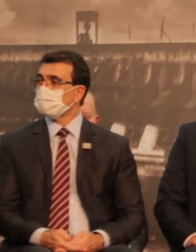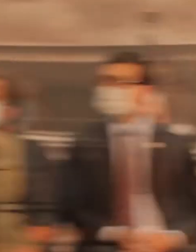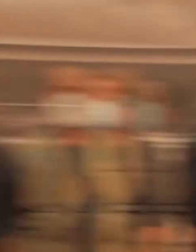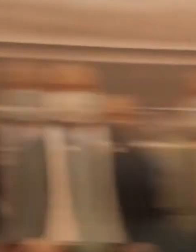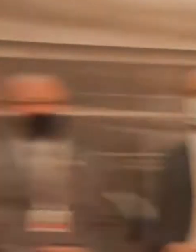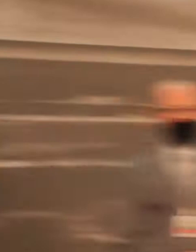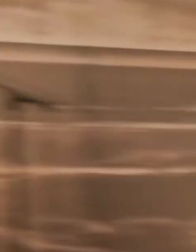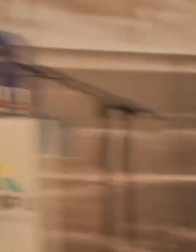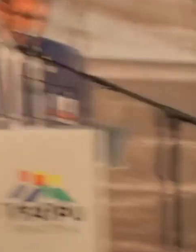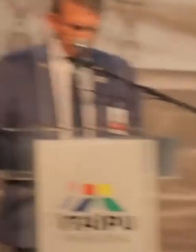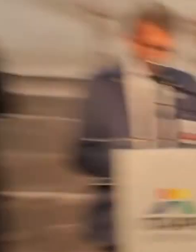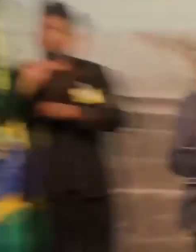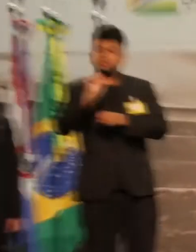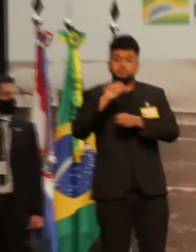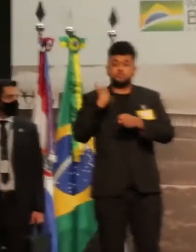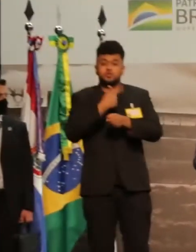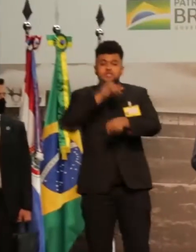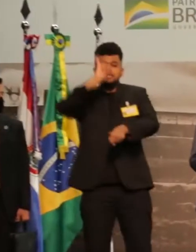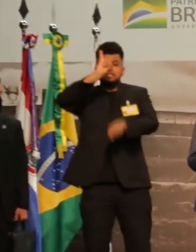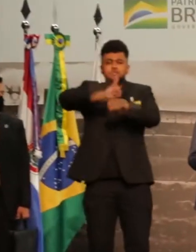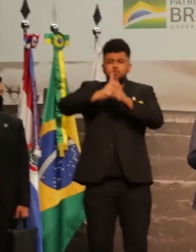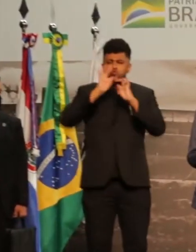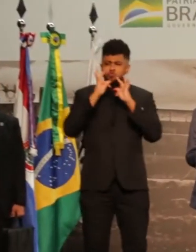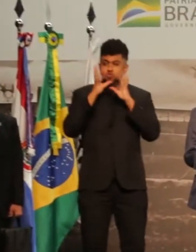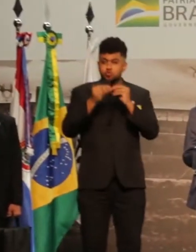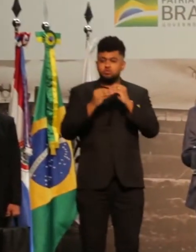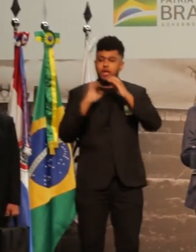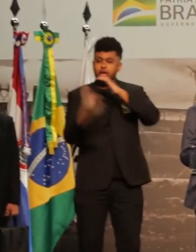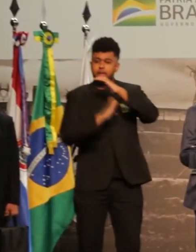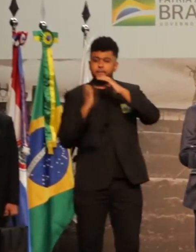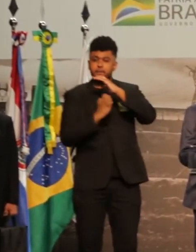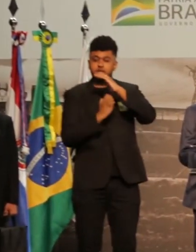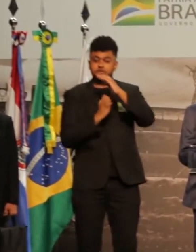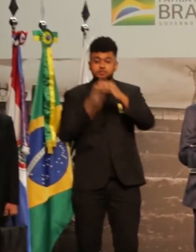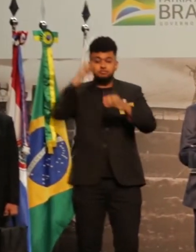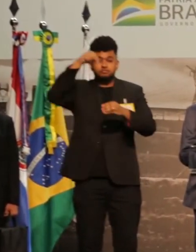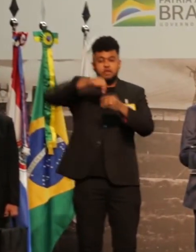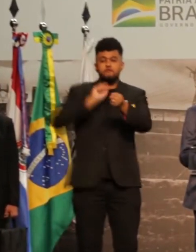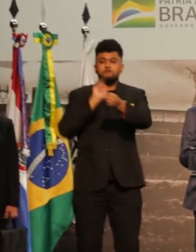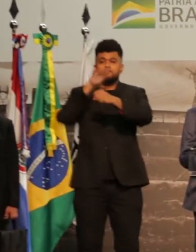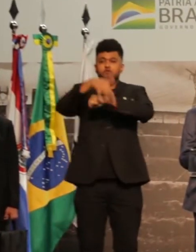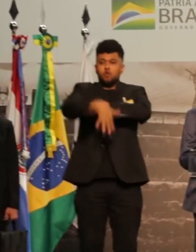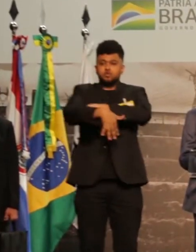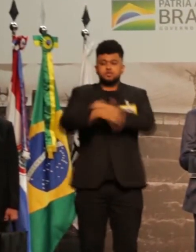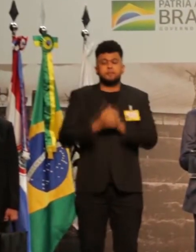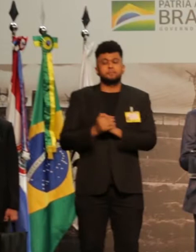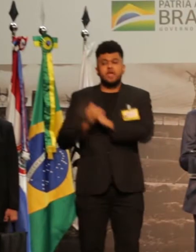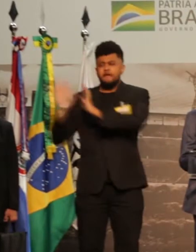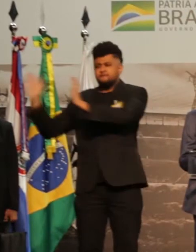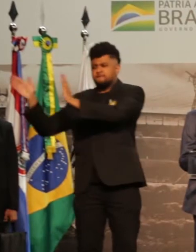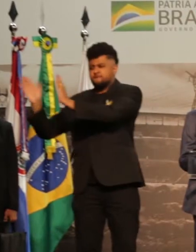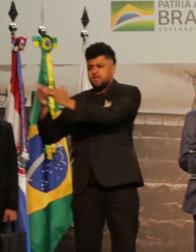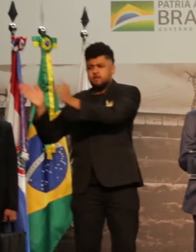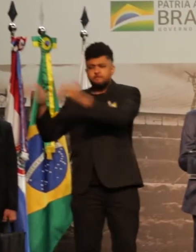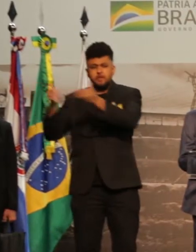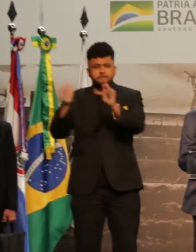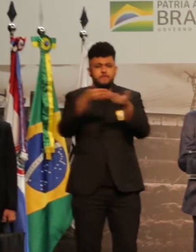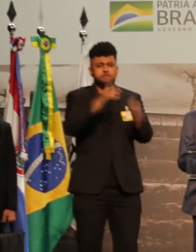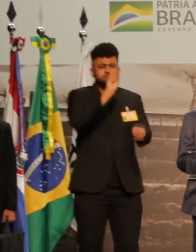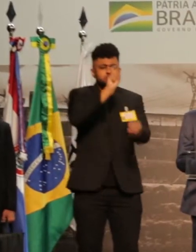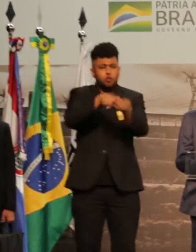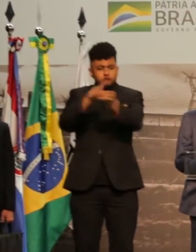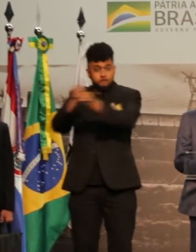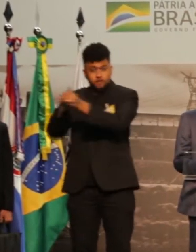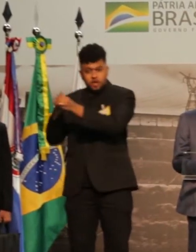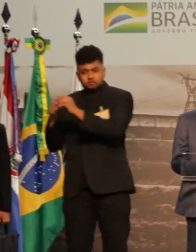gestão, centralizamos toda a empresa em Foz do Iguaçu, encerramos todos os convênios e